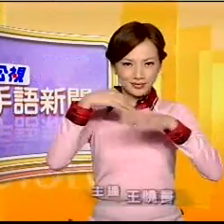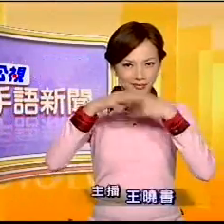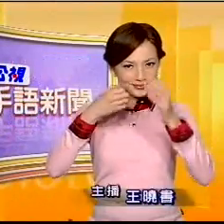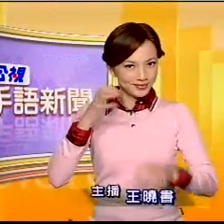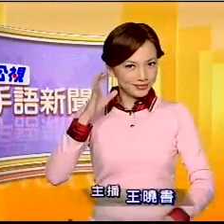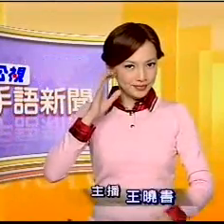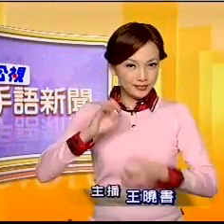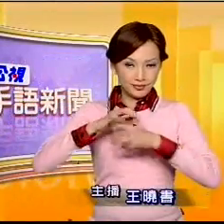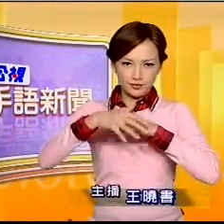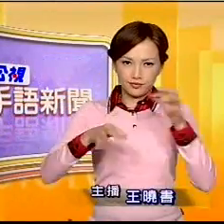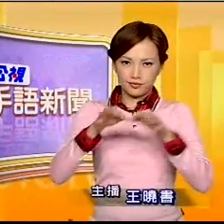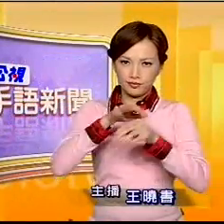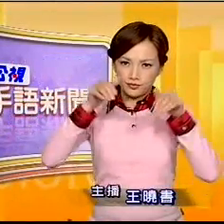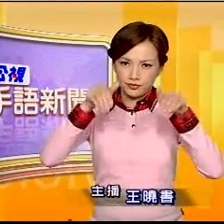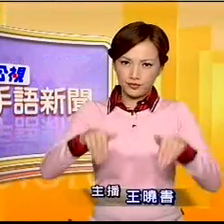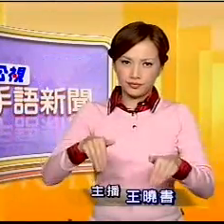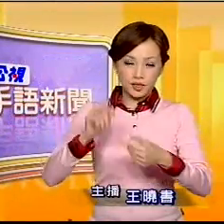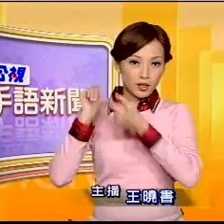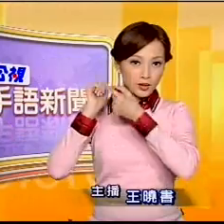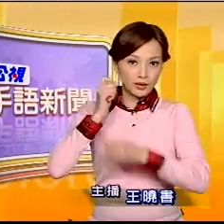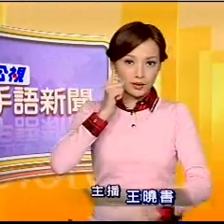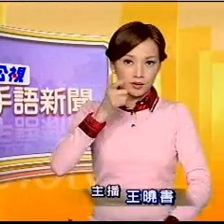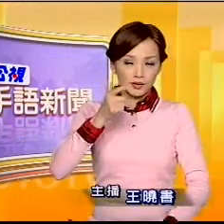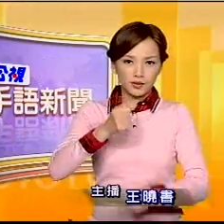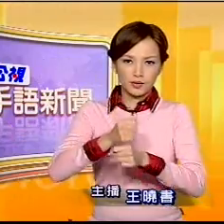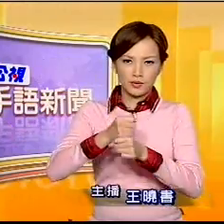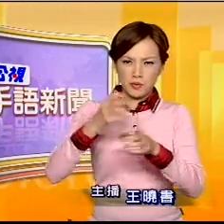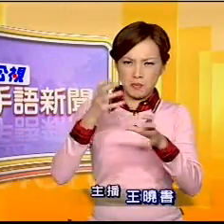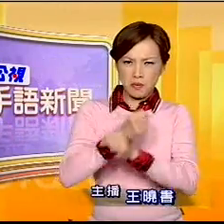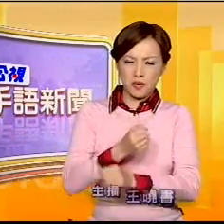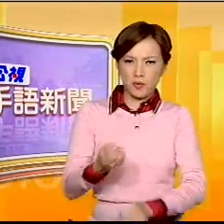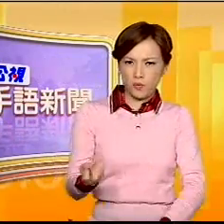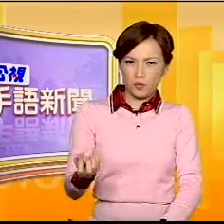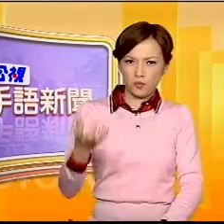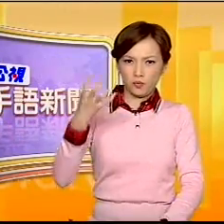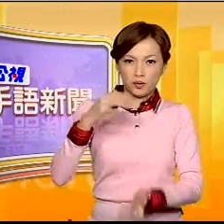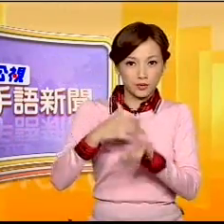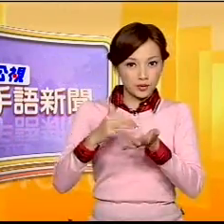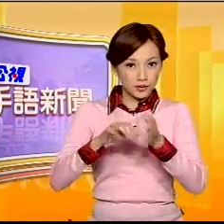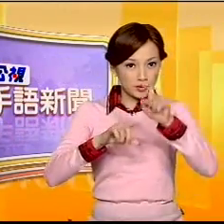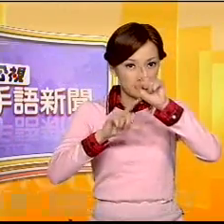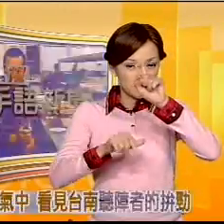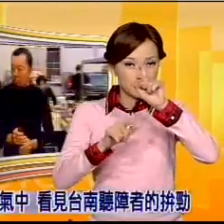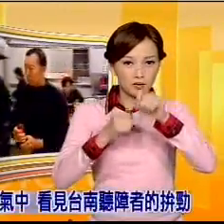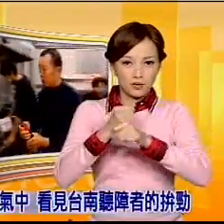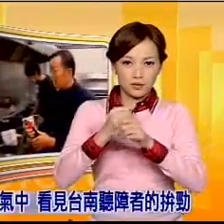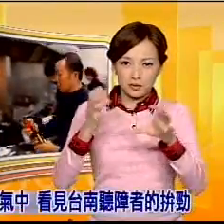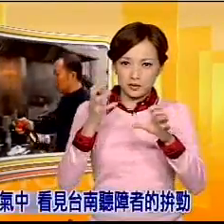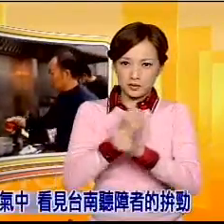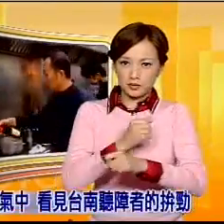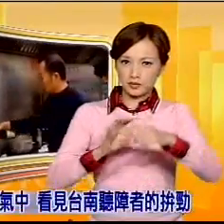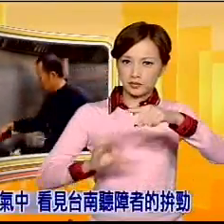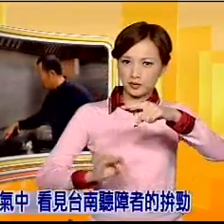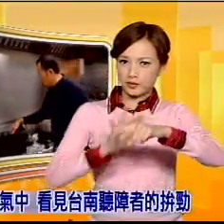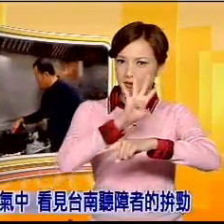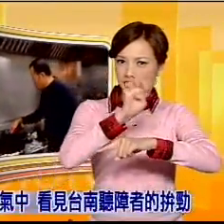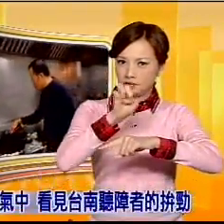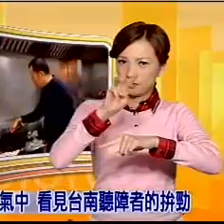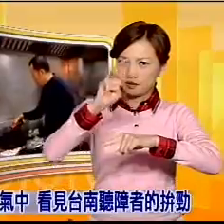欢迎回到首语新闻的现场。金融大海啸，失业率连续半年走高，10月更是创